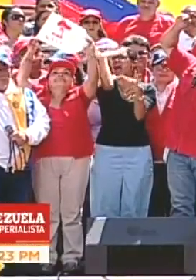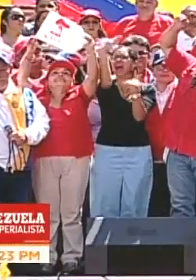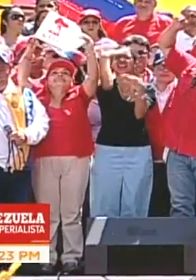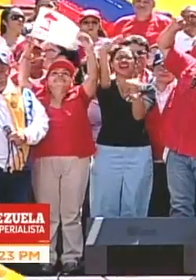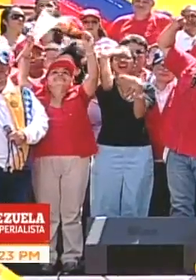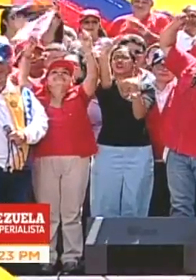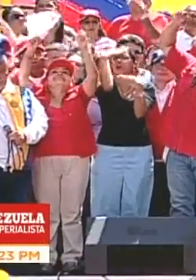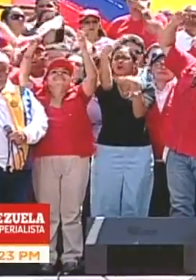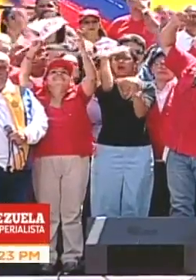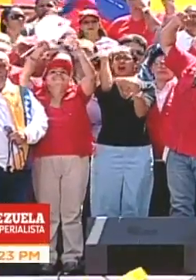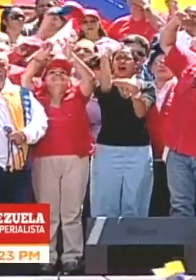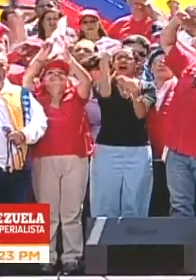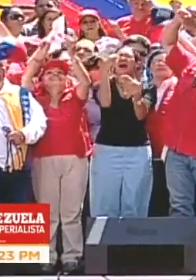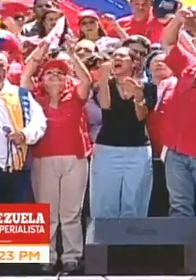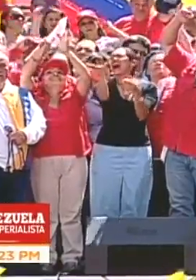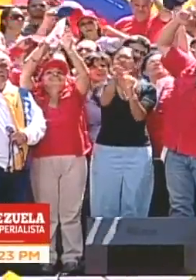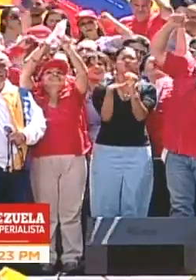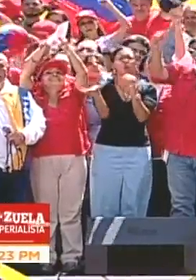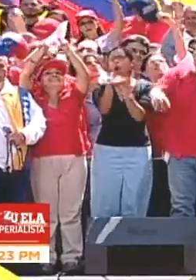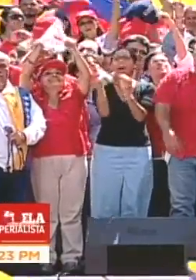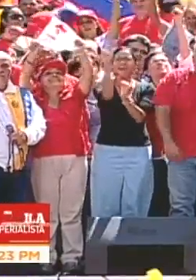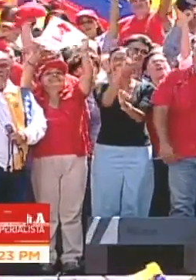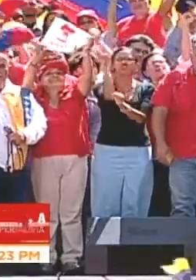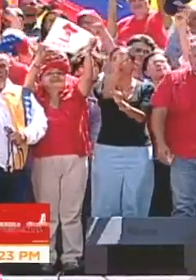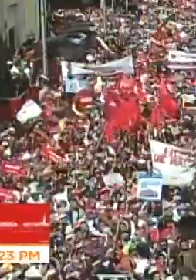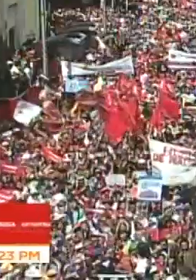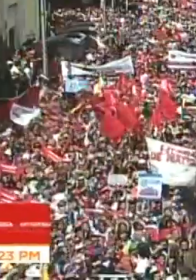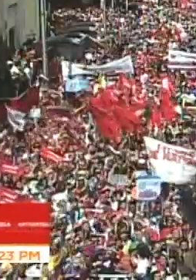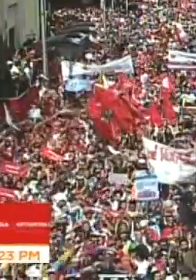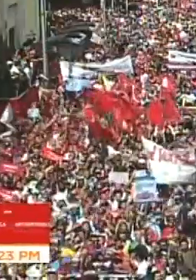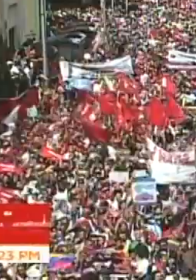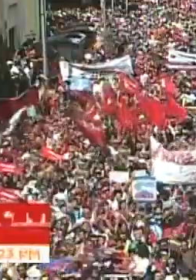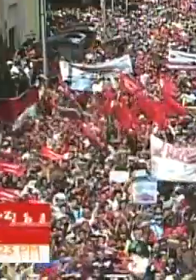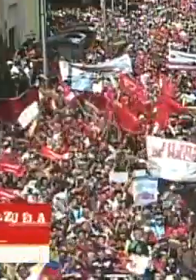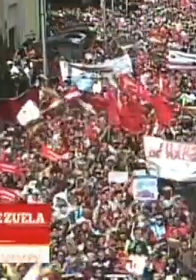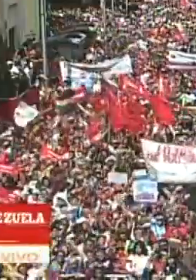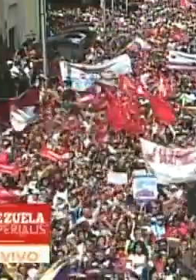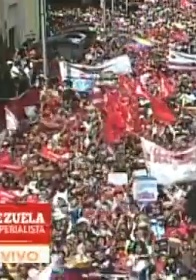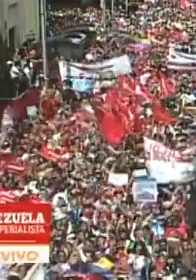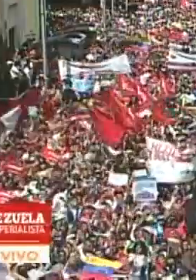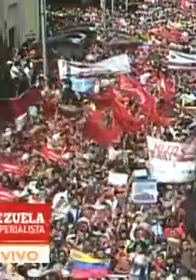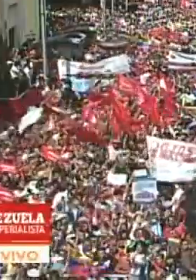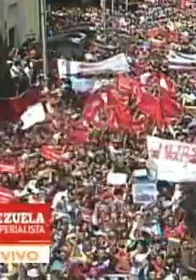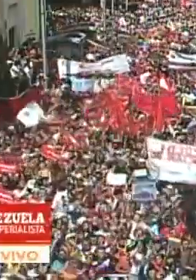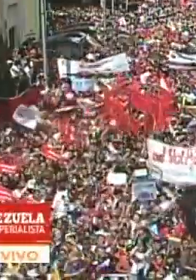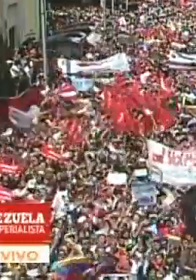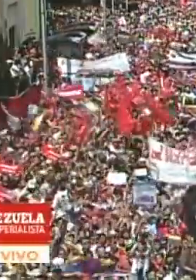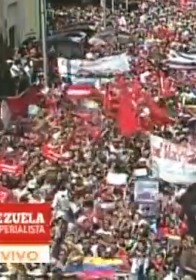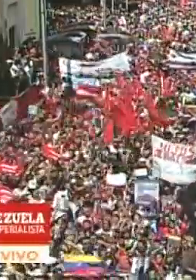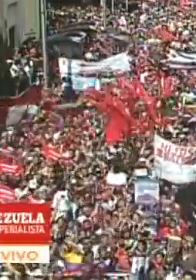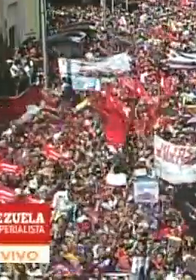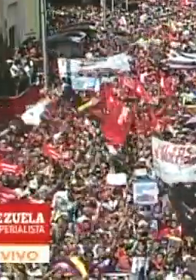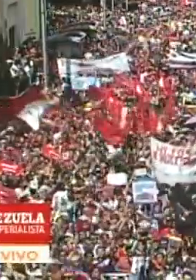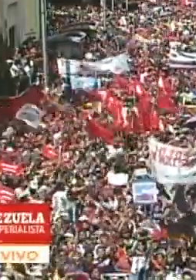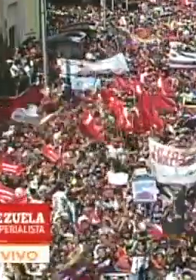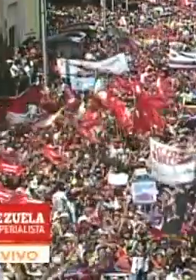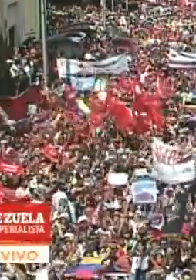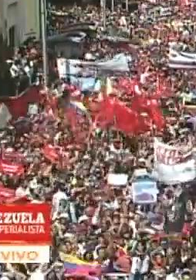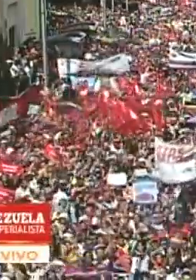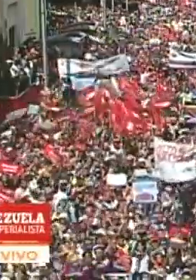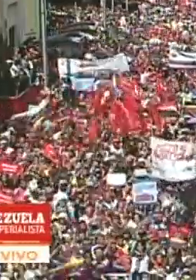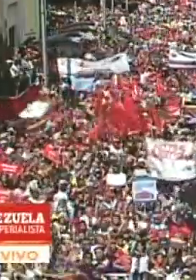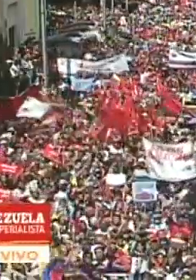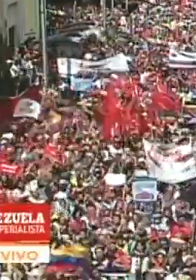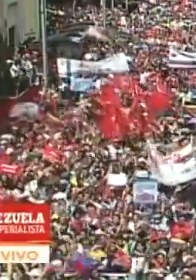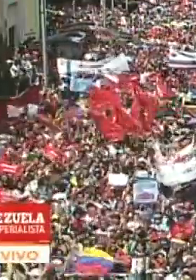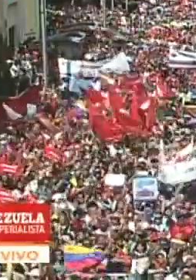saludo solidario a toda Venezuela. ¡Saludo solidario y